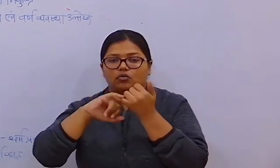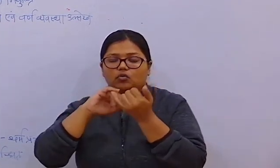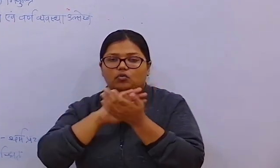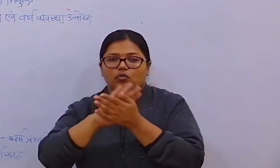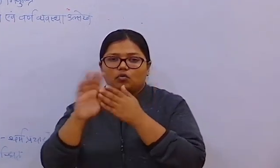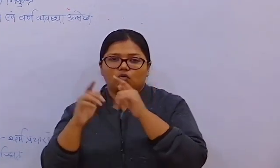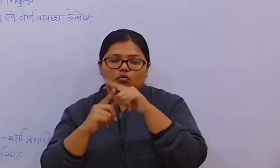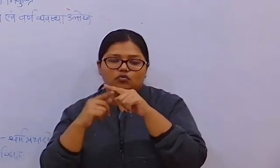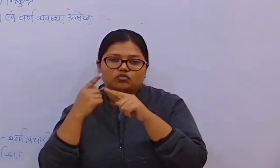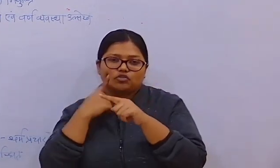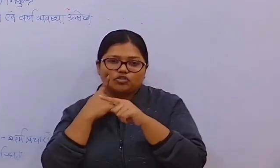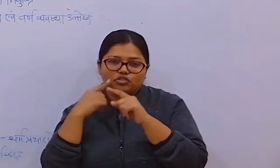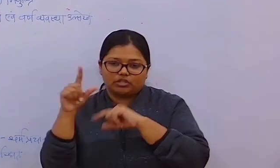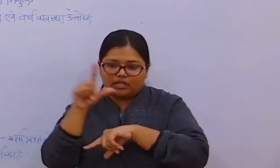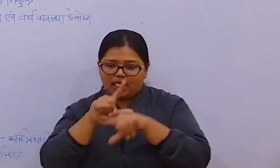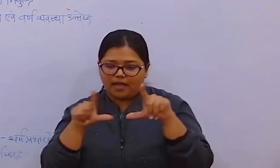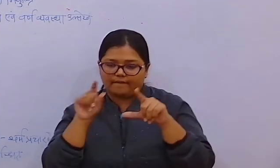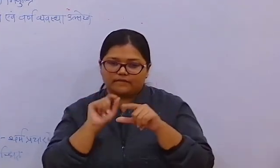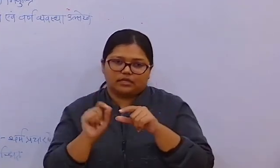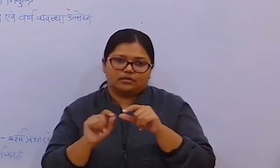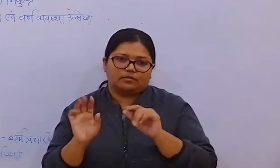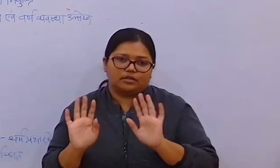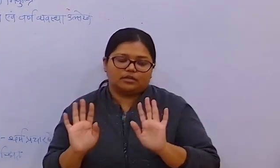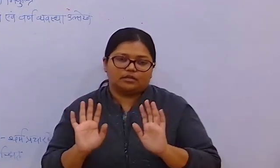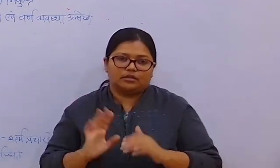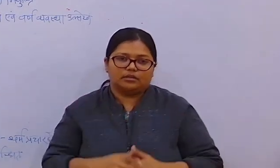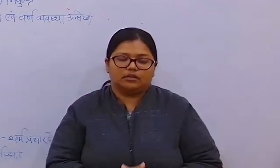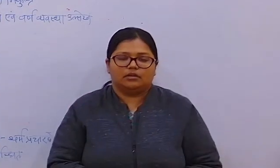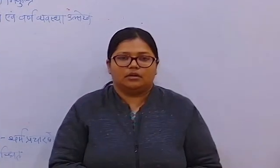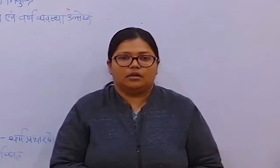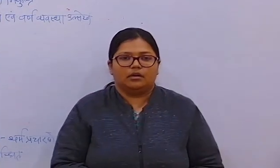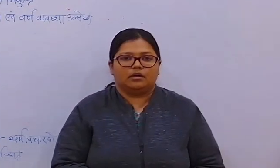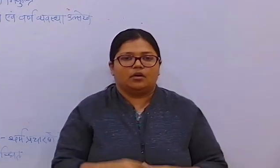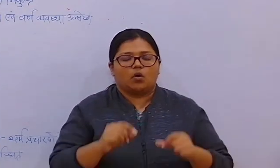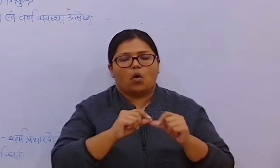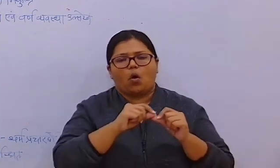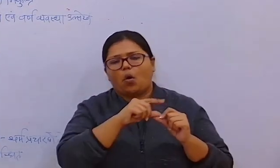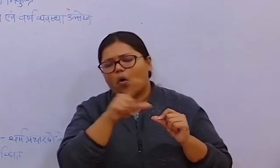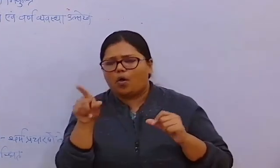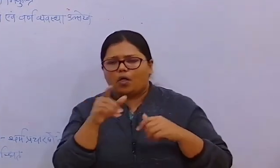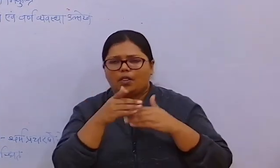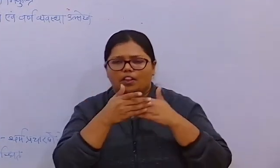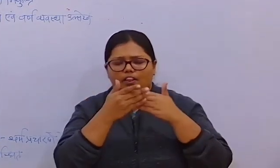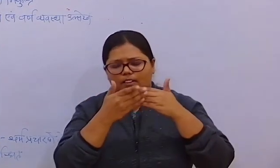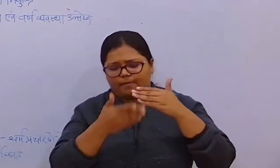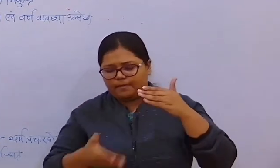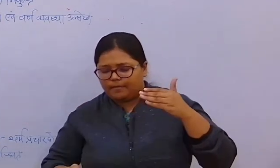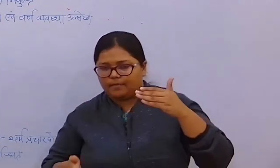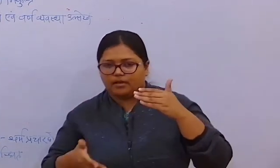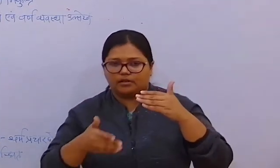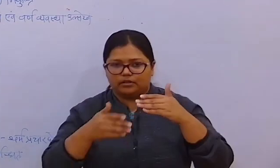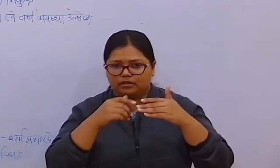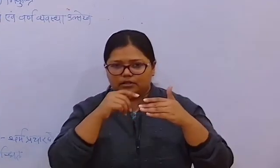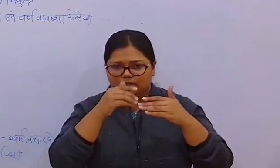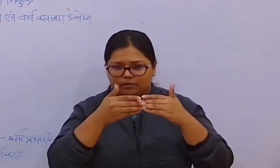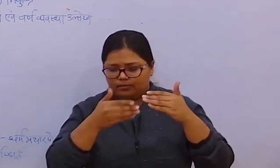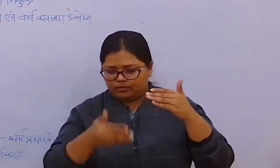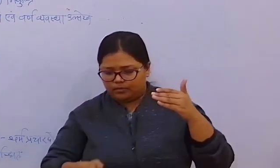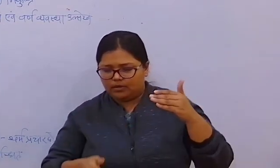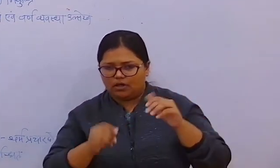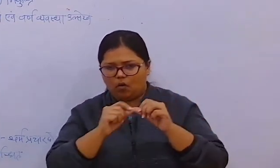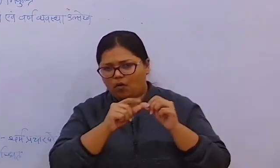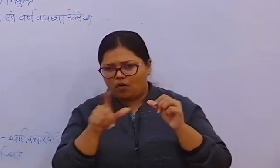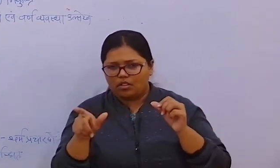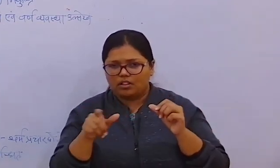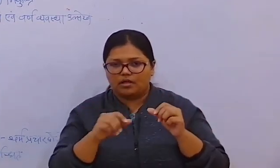उसके बाद लिख लो बाकी अभिलेख ब्राह्मी लिपि में लिखे गए हैं, दूसरा पॉइंट लिख लो बाकी